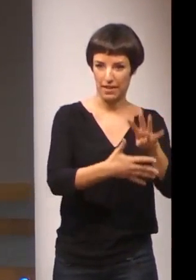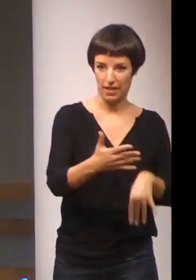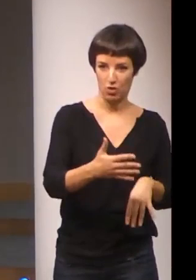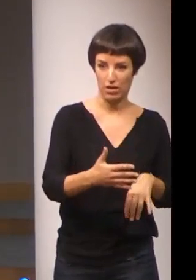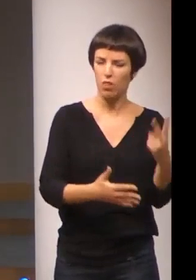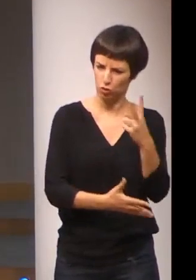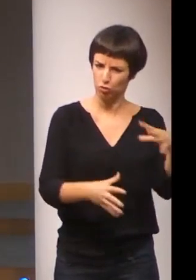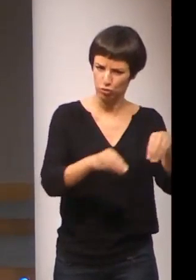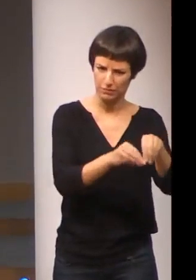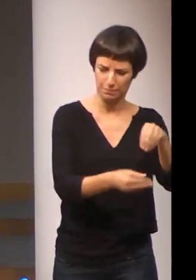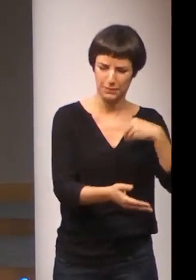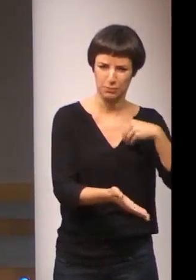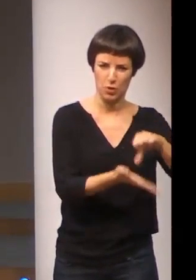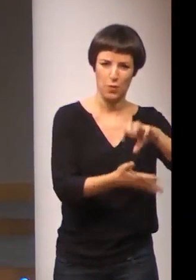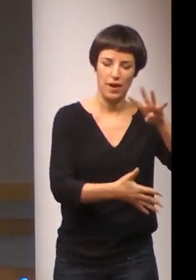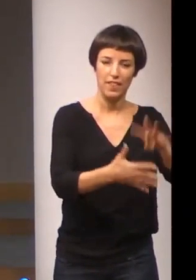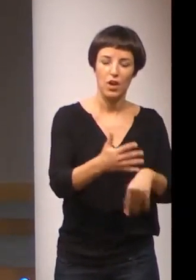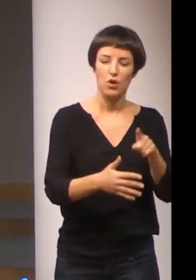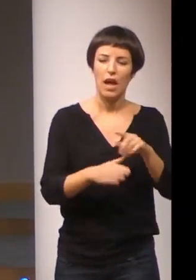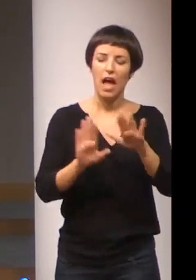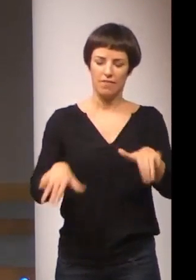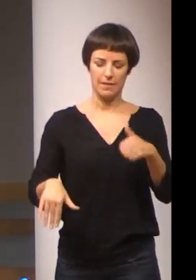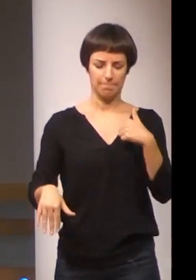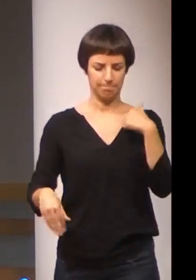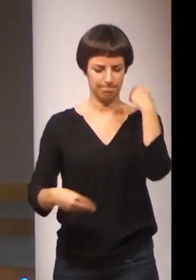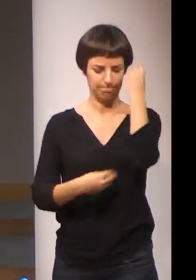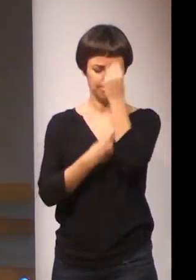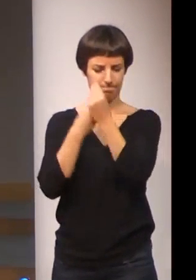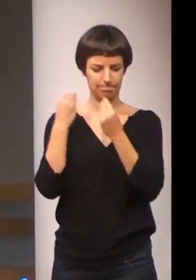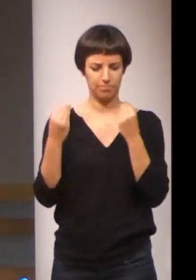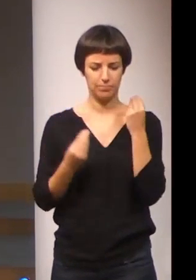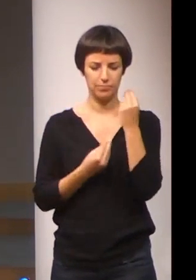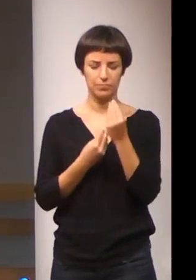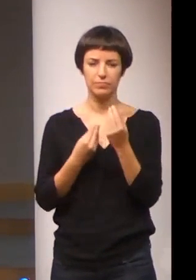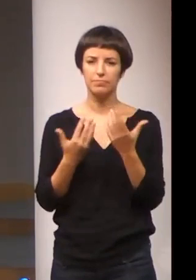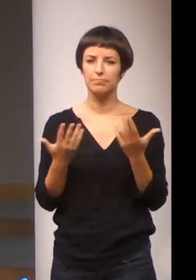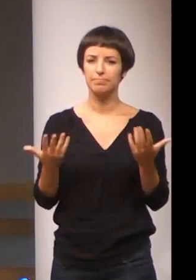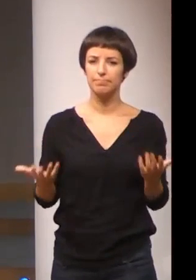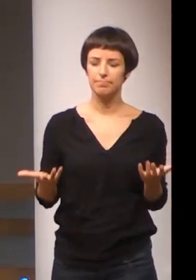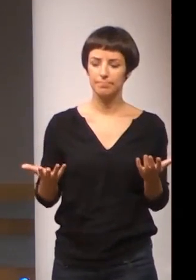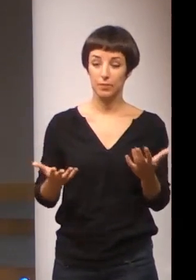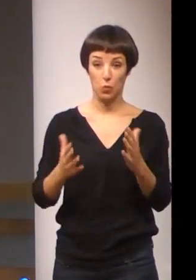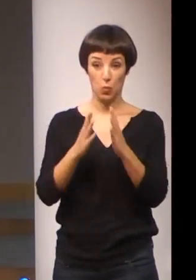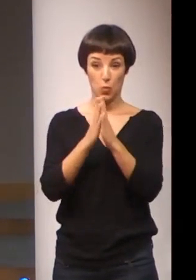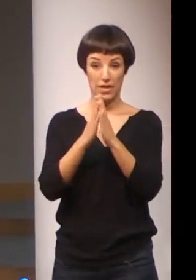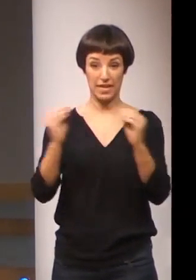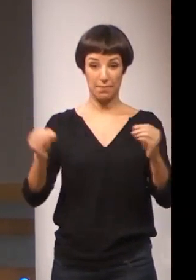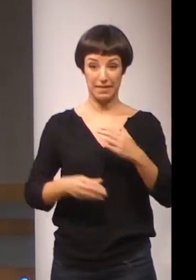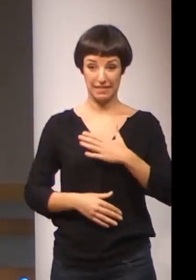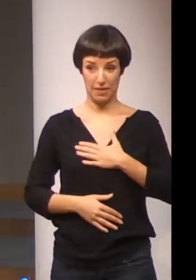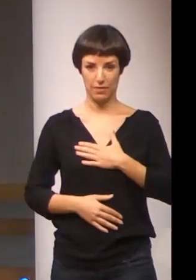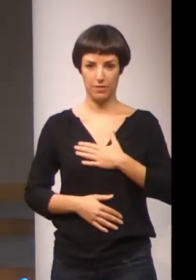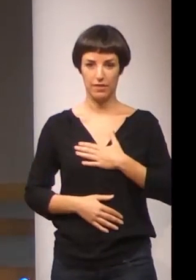dos en Barcelona, me planteaba cuál es la aportación desde la universidad o la